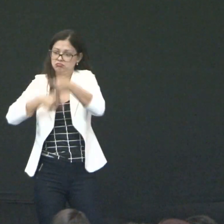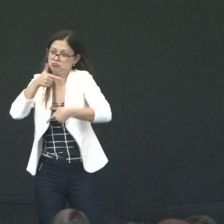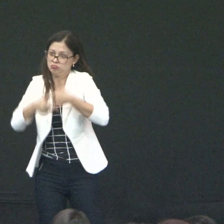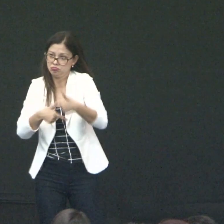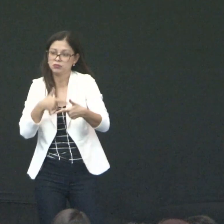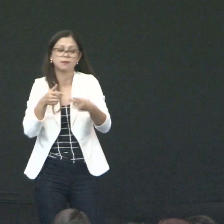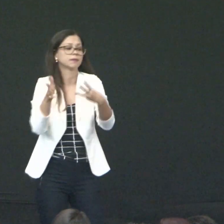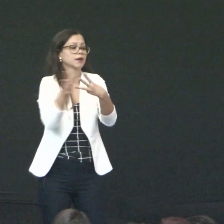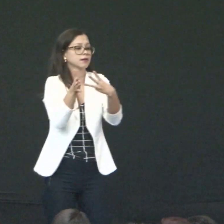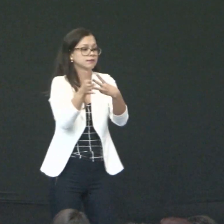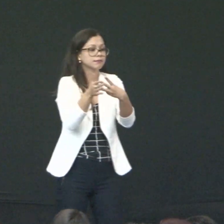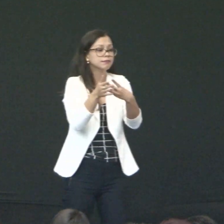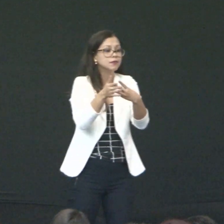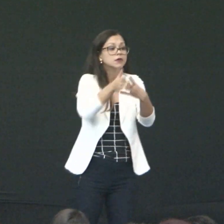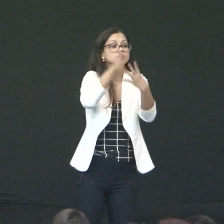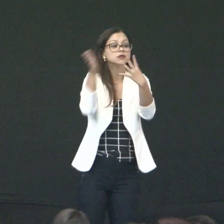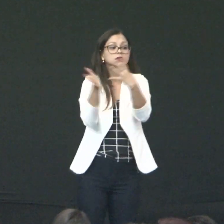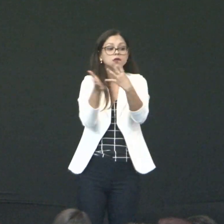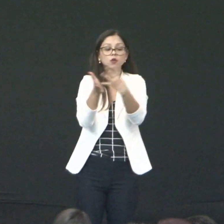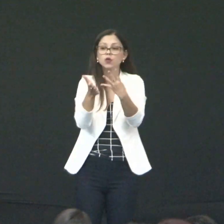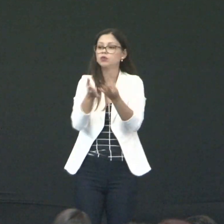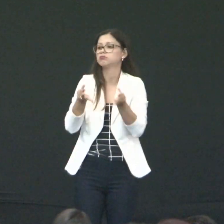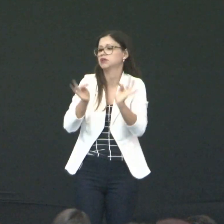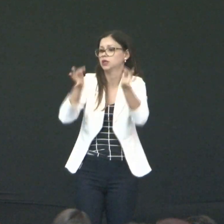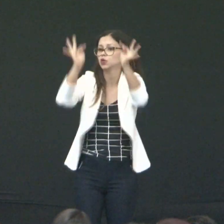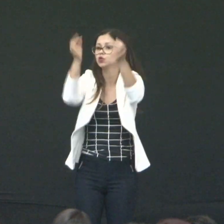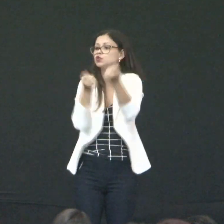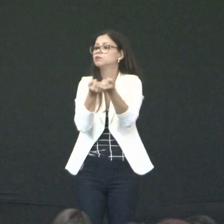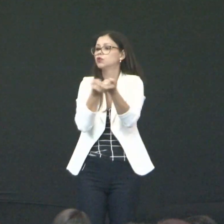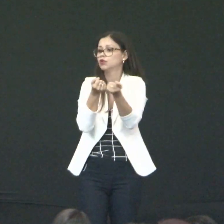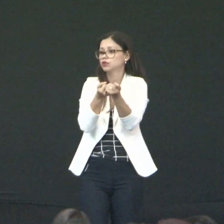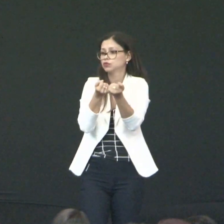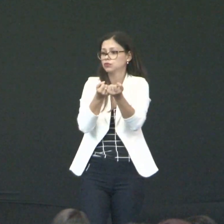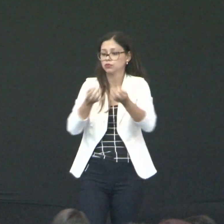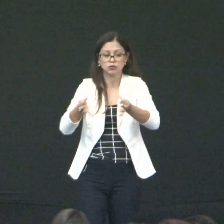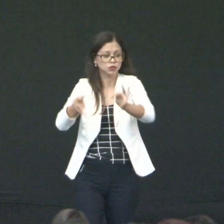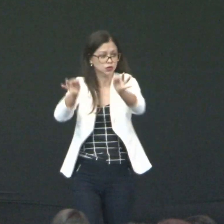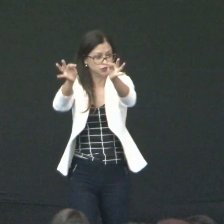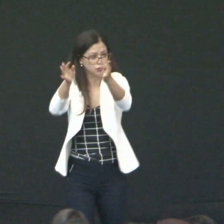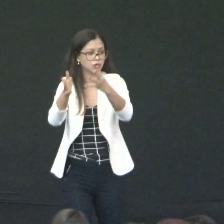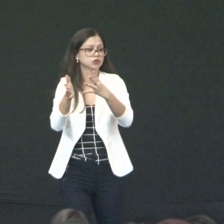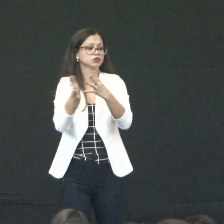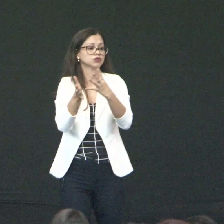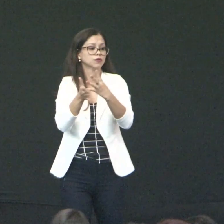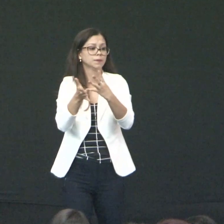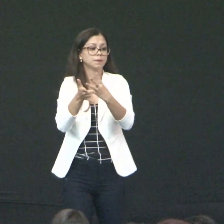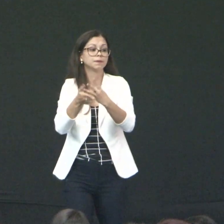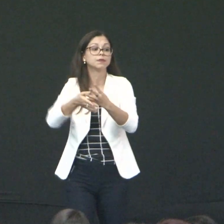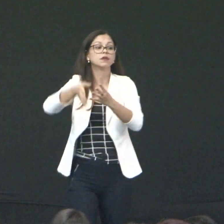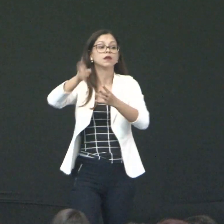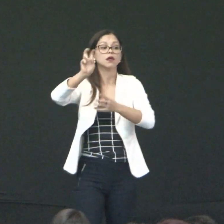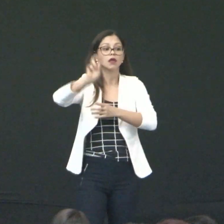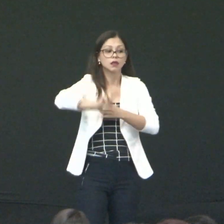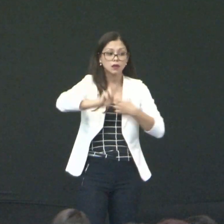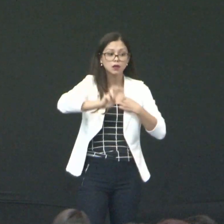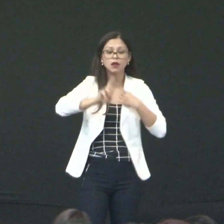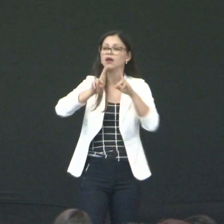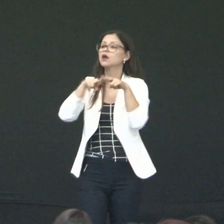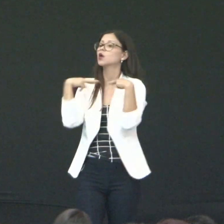Esse outro modelo, esse outro diagrama mostra o intérprete surdo trabalhando com intérprete ouvinte, o outro com